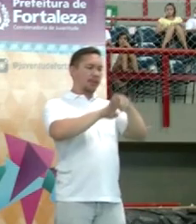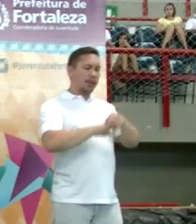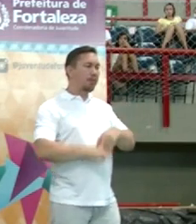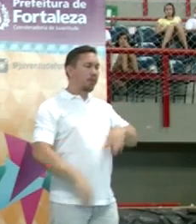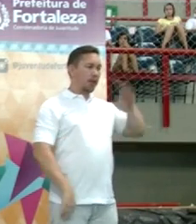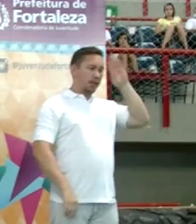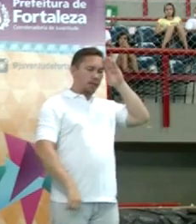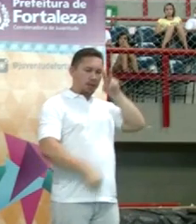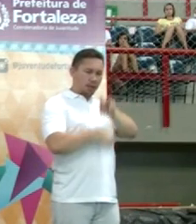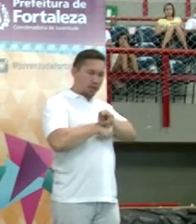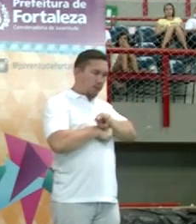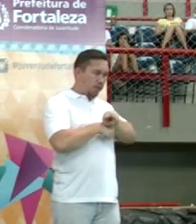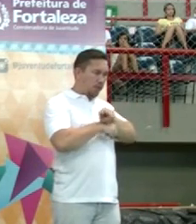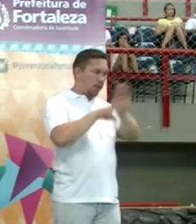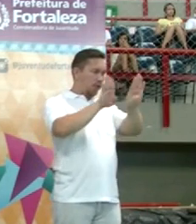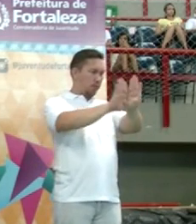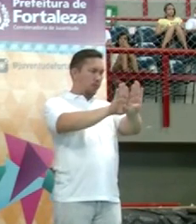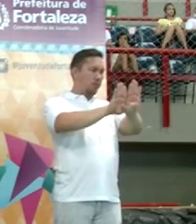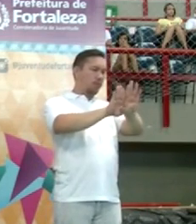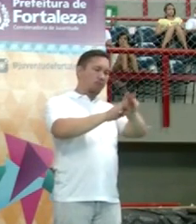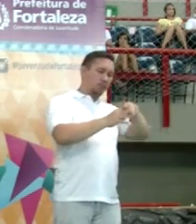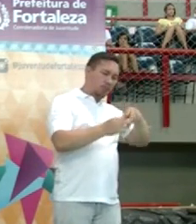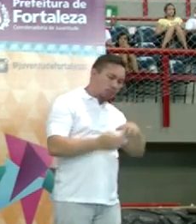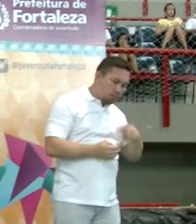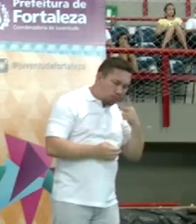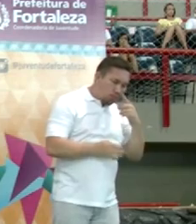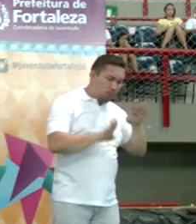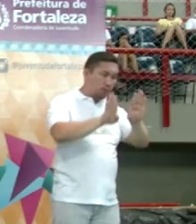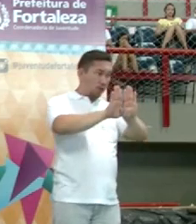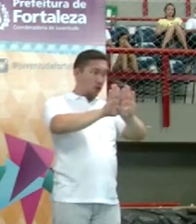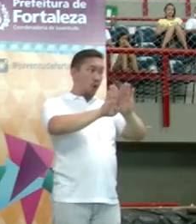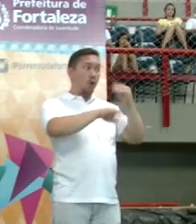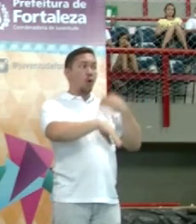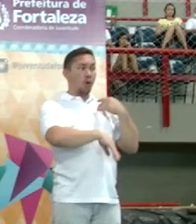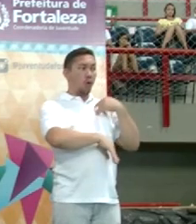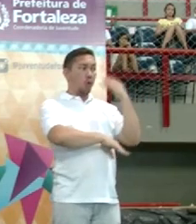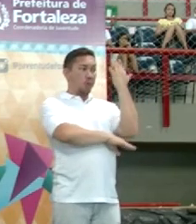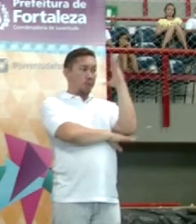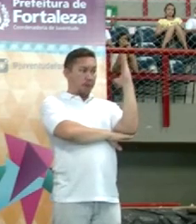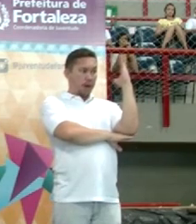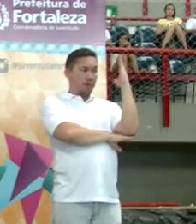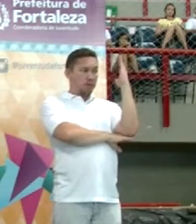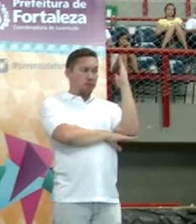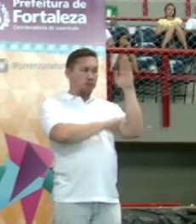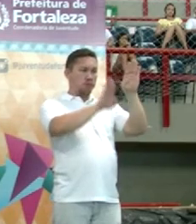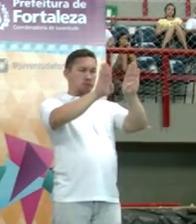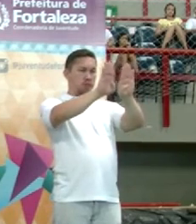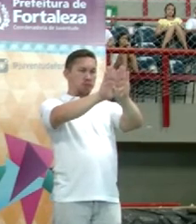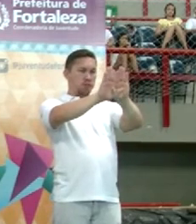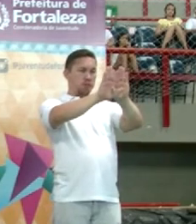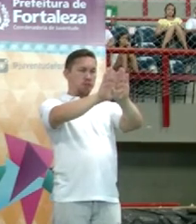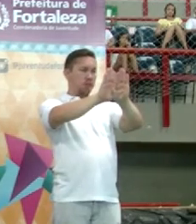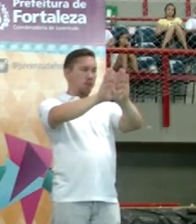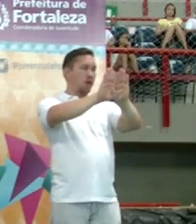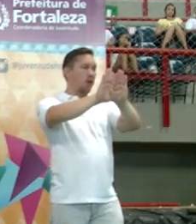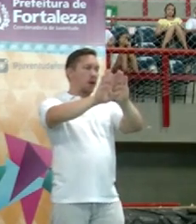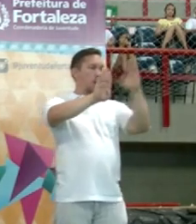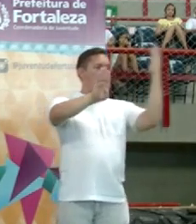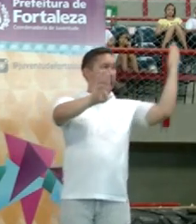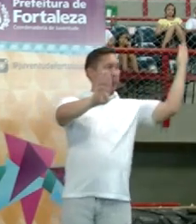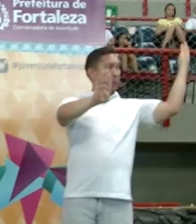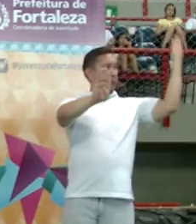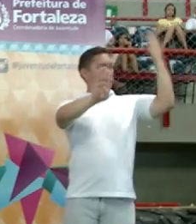o portão. Como? Ou o portão era de madeira e você botava uma trava de